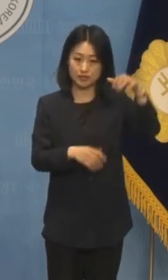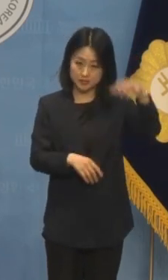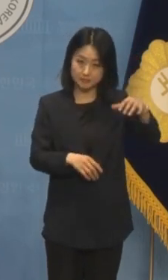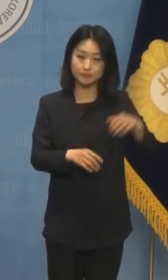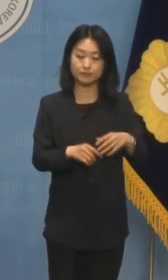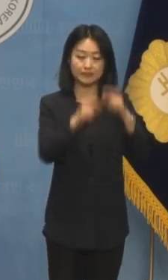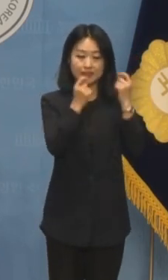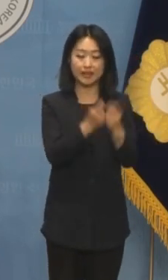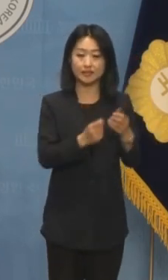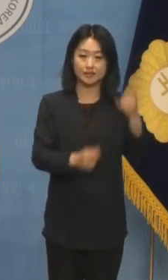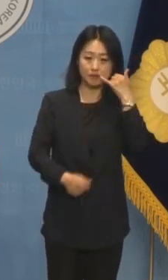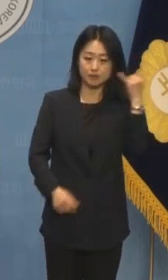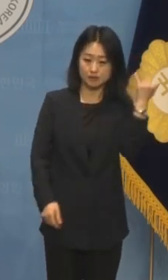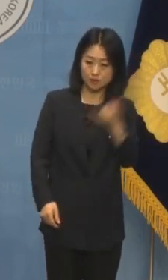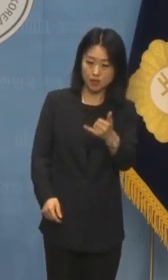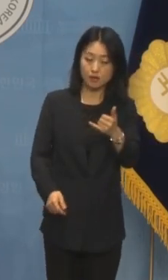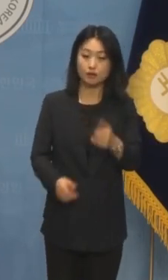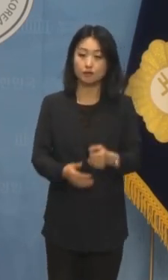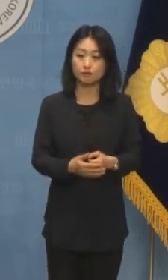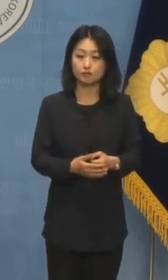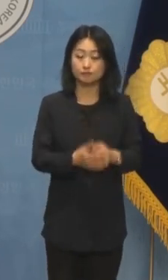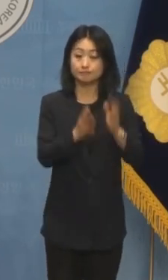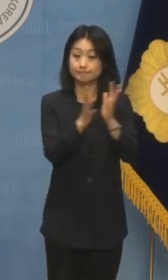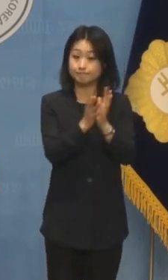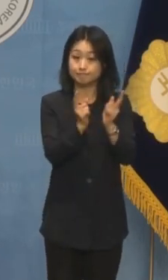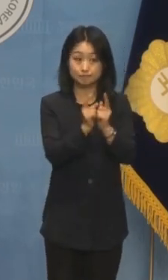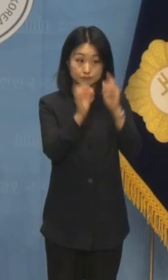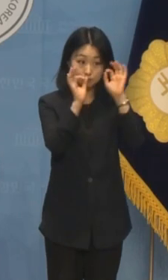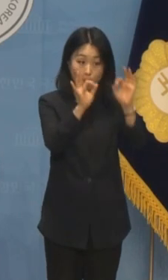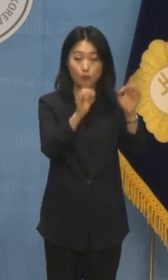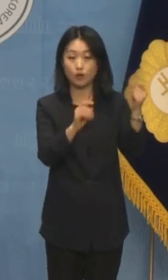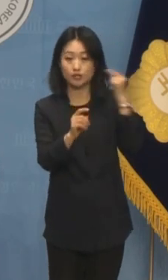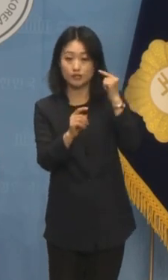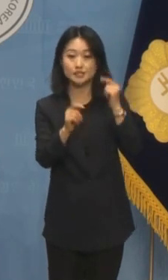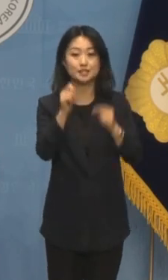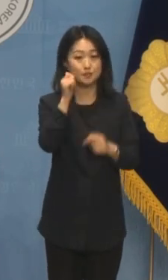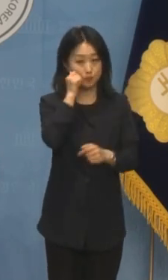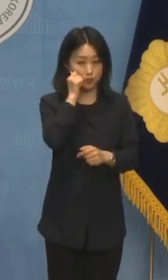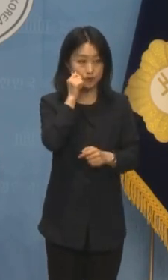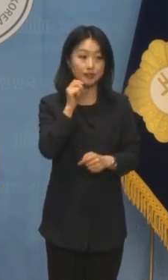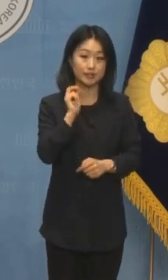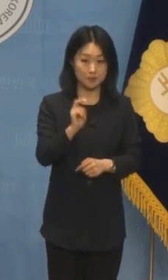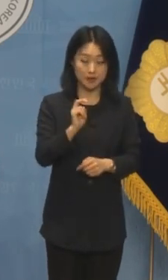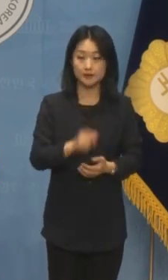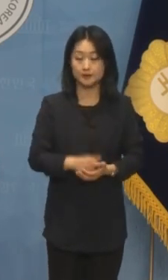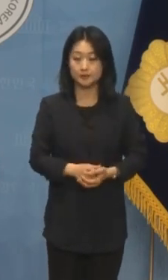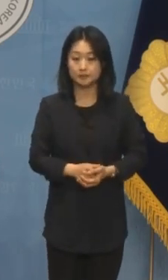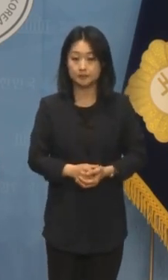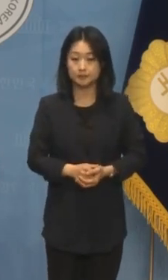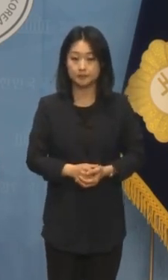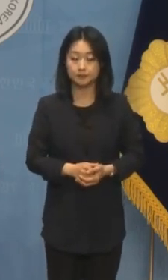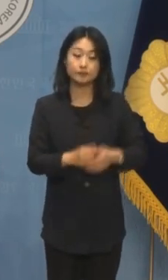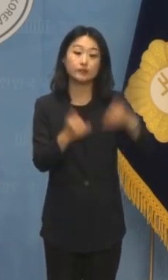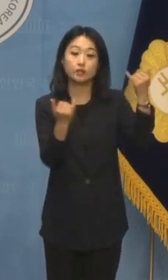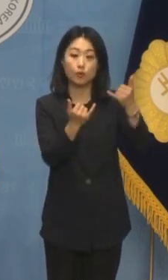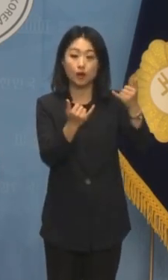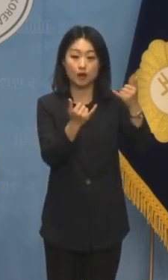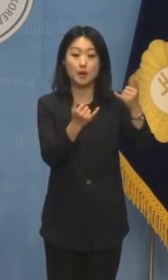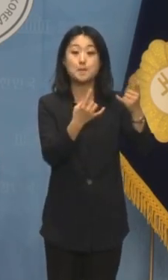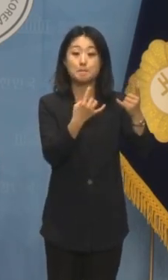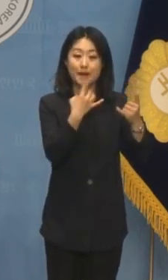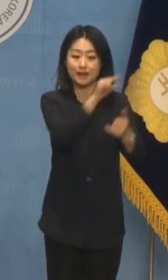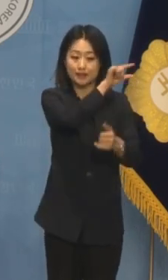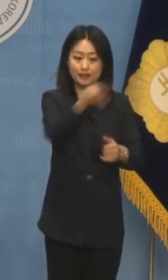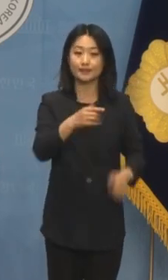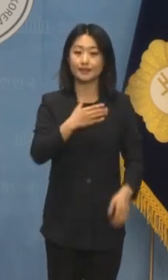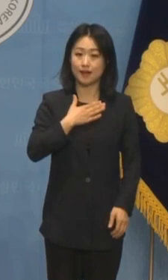개인 휴대폰으로 전화한 것을 직접 보고 듣지는 않았을 겁니다. 통화자가 아니고서는